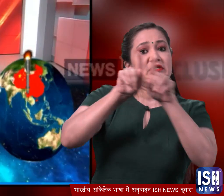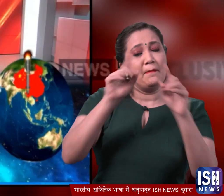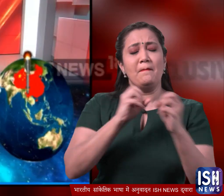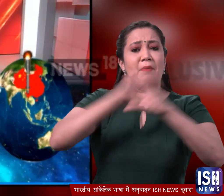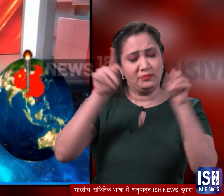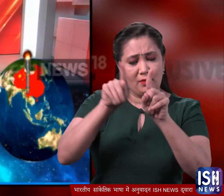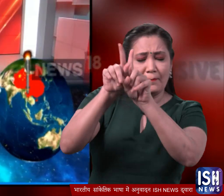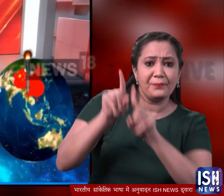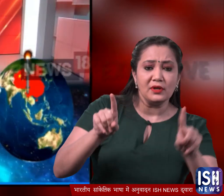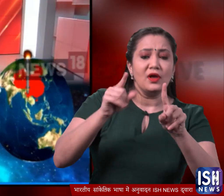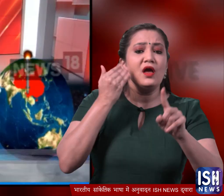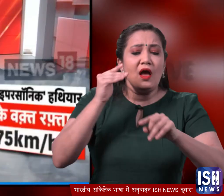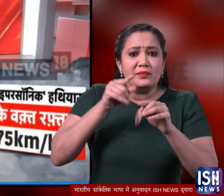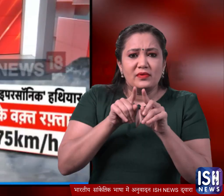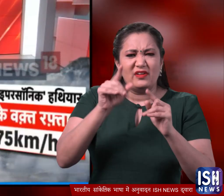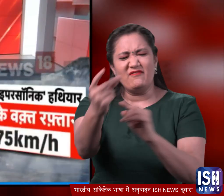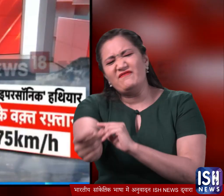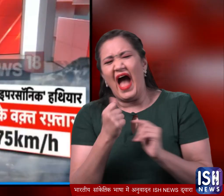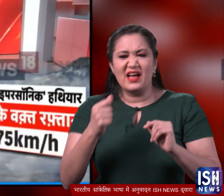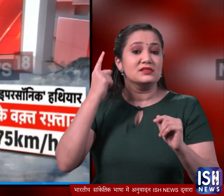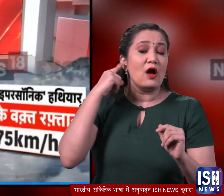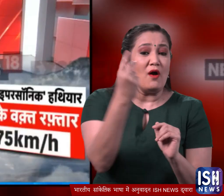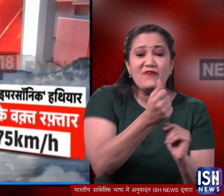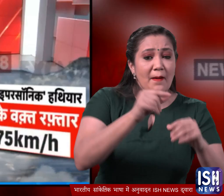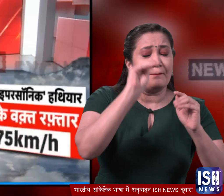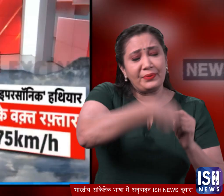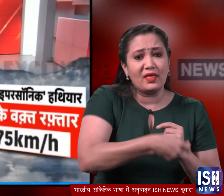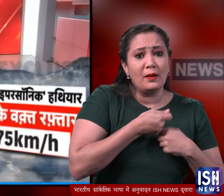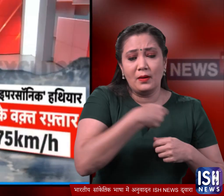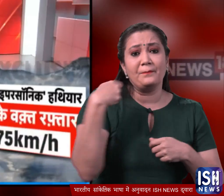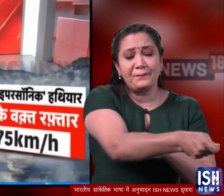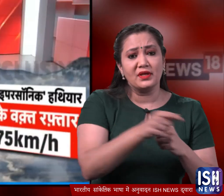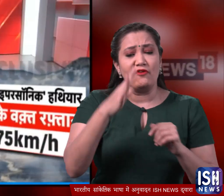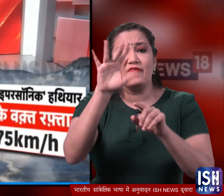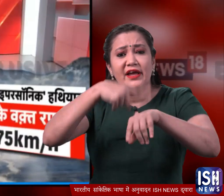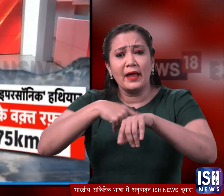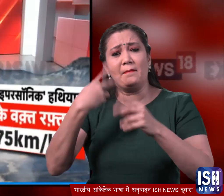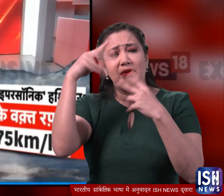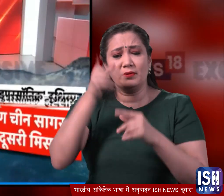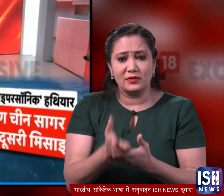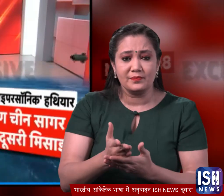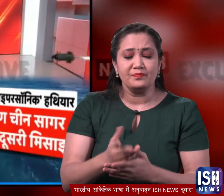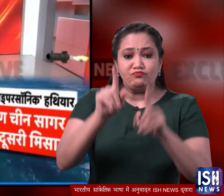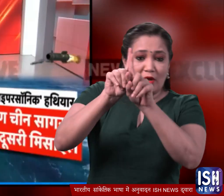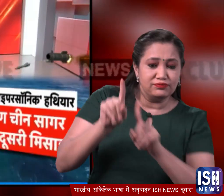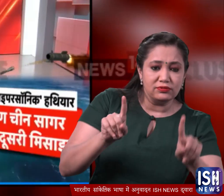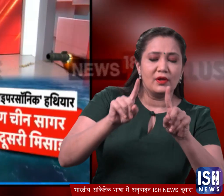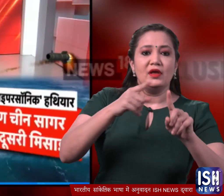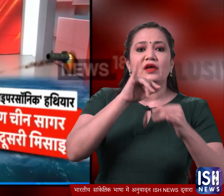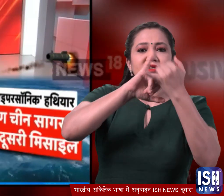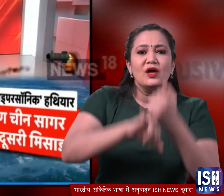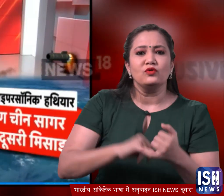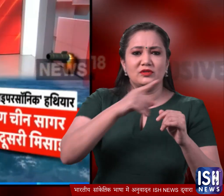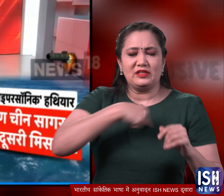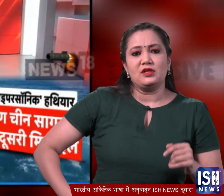लॉन्च कर दिया, वो भी तब जब उसकी रफ्तार आवाज की रफ्तार से करीब 5 गुना तेज थी। दागे जाने के बाद दूसरी मिसाइल दक्षिण चीन